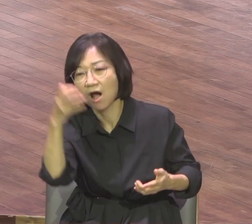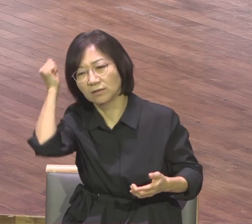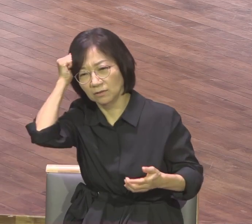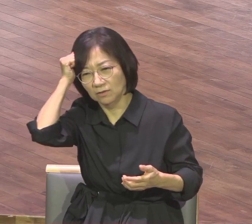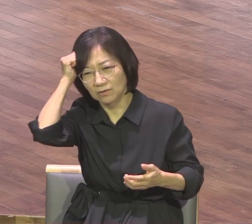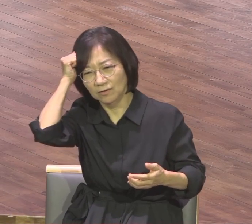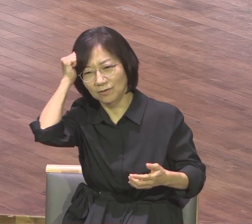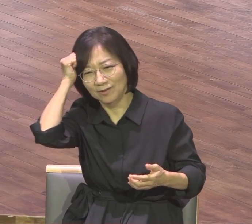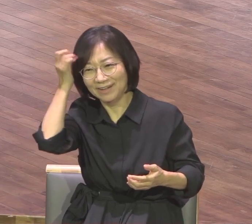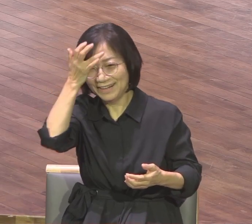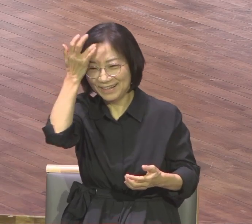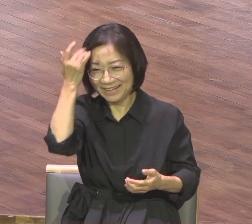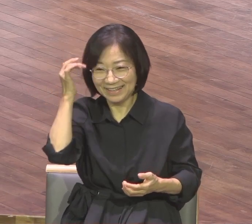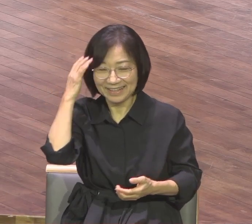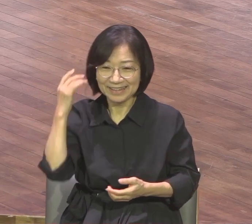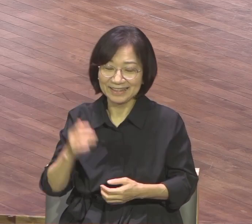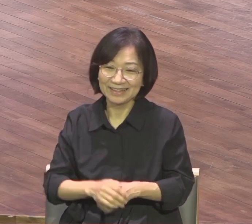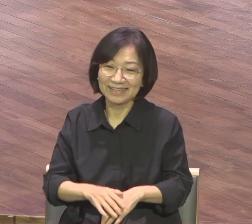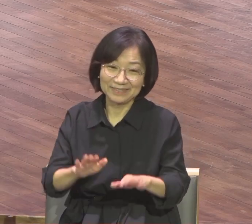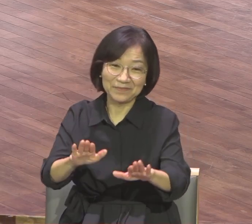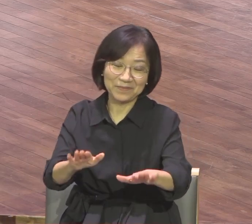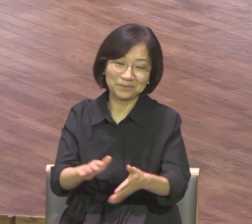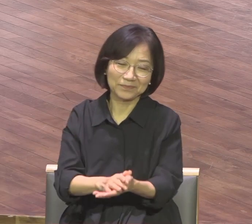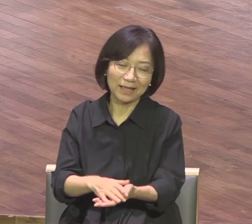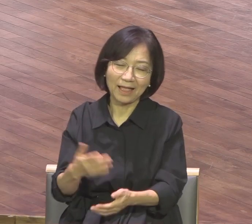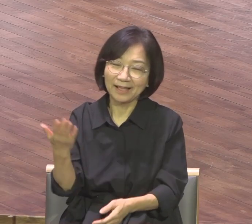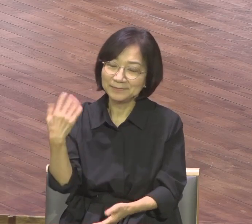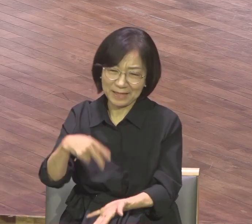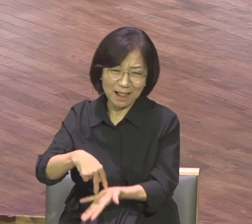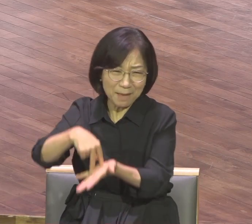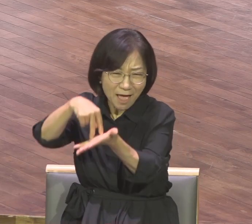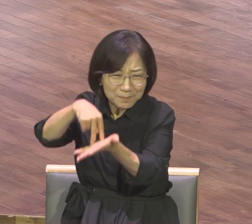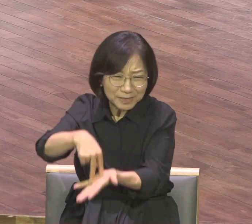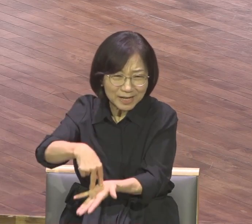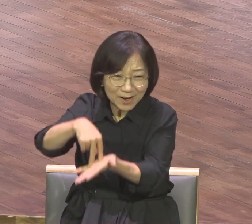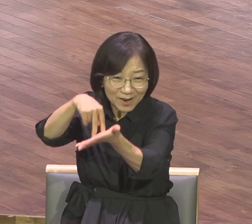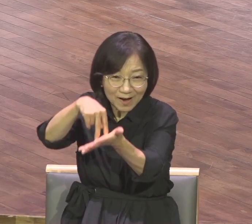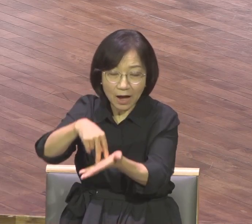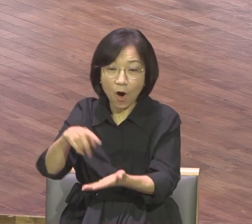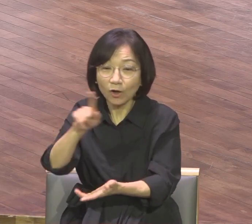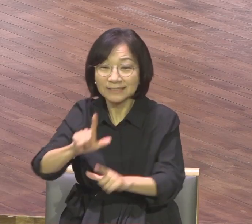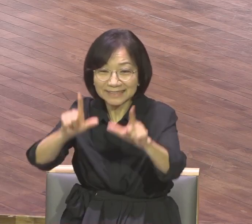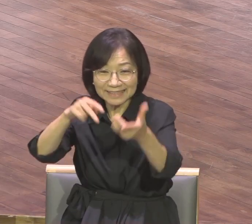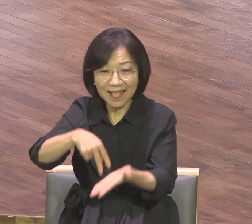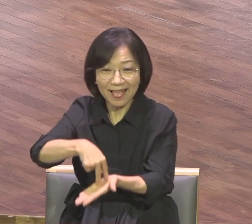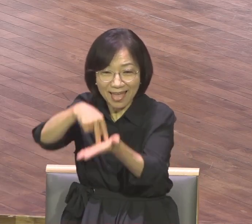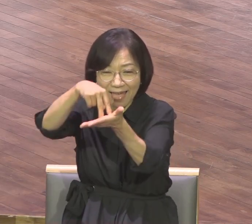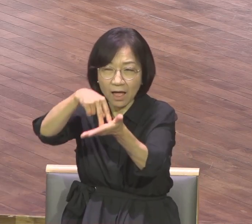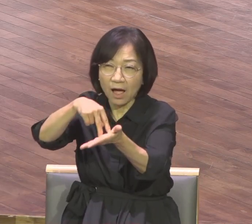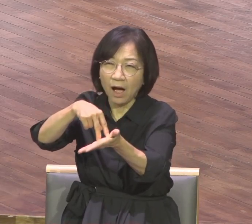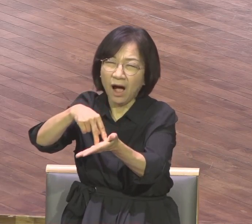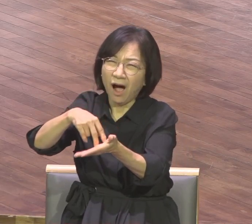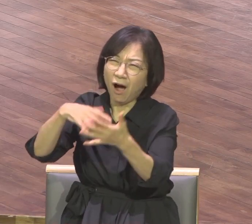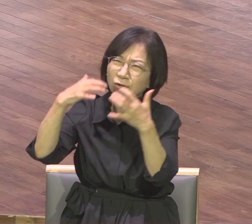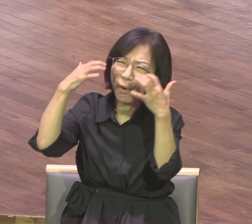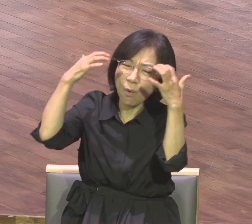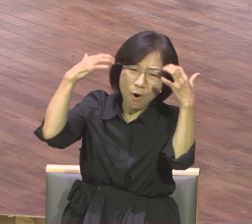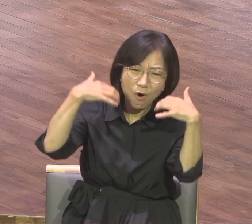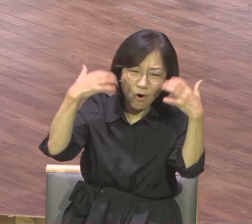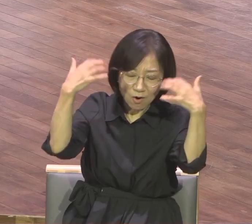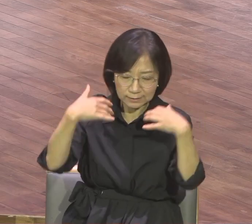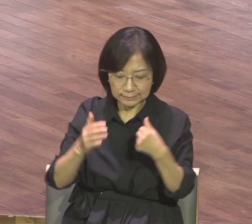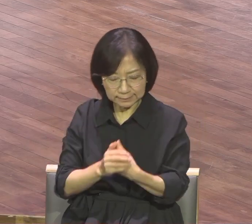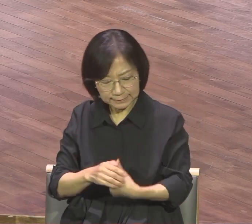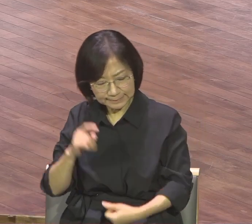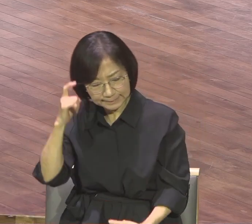엘리베이터가 한번 탔더니 너무 많이 더워. 막 더워. 너무 더워. 그래서 이 교인들이 왔을